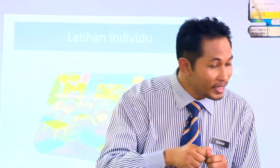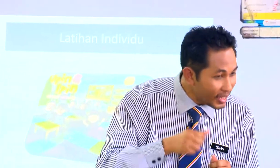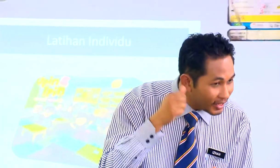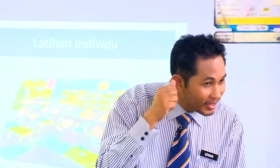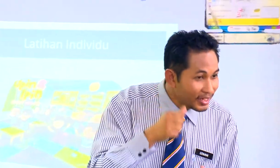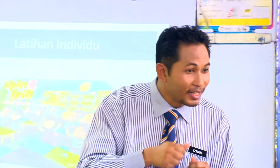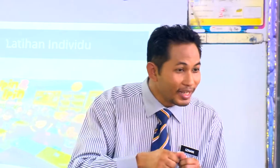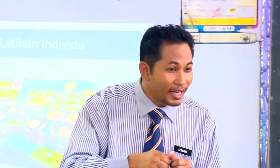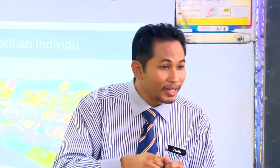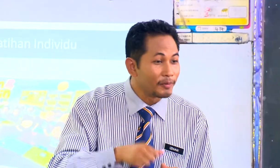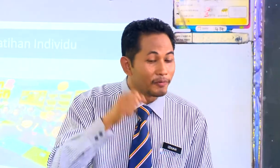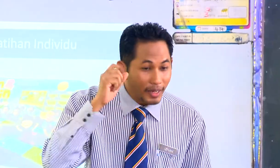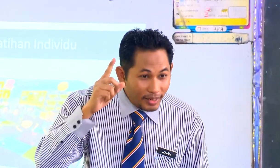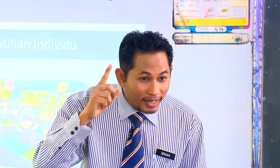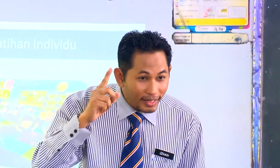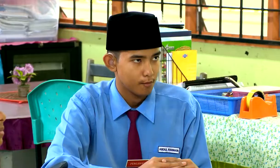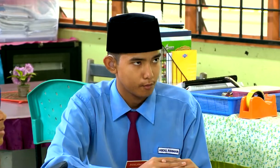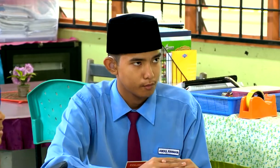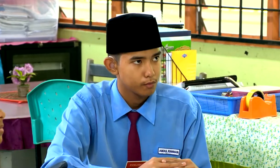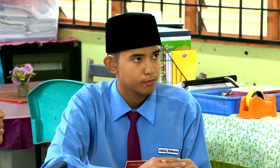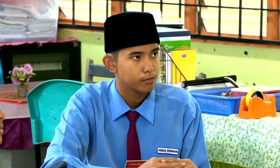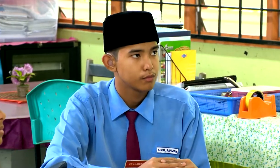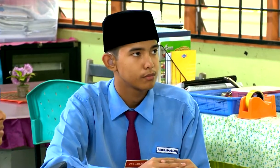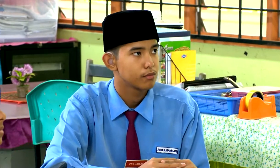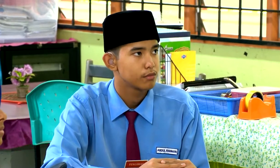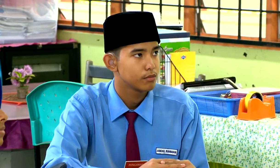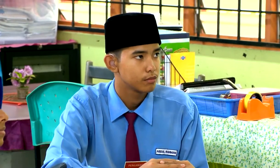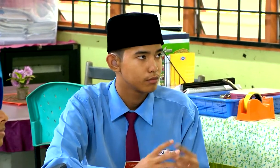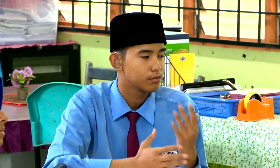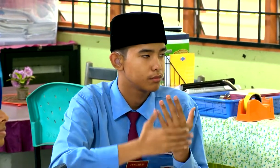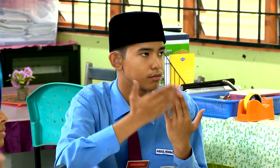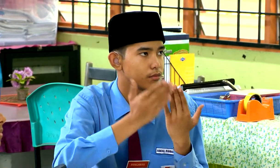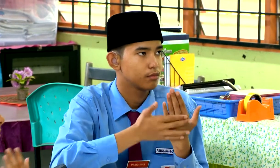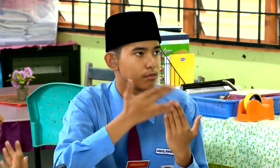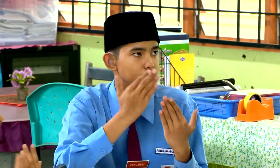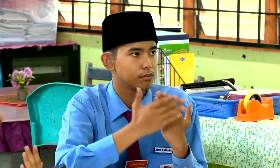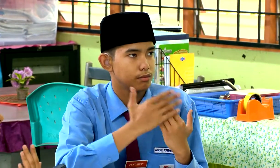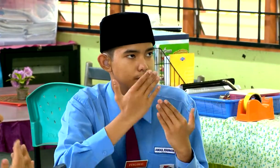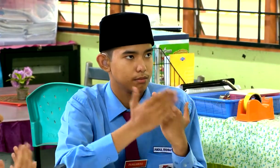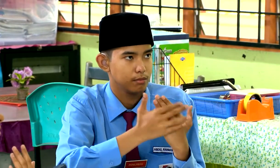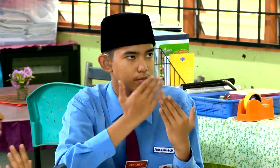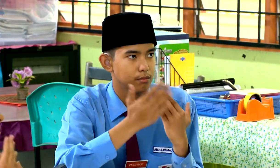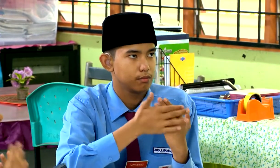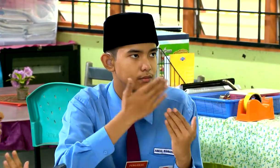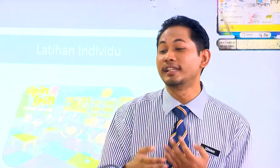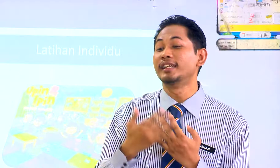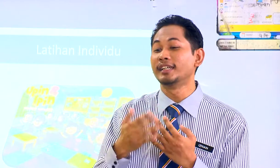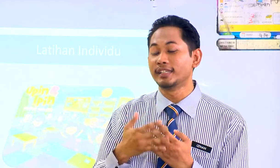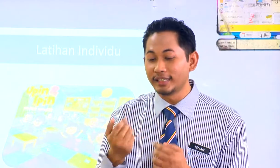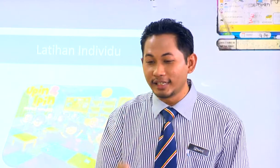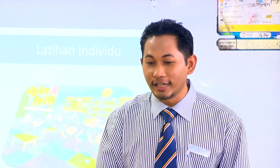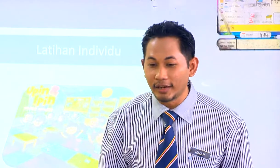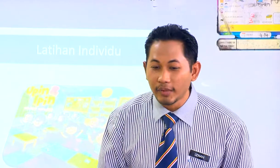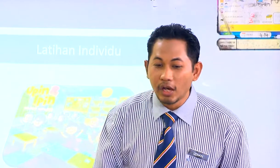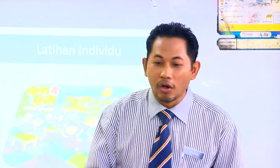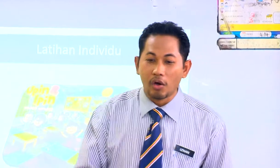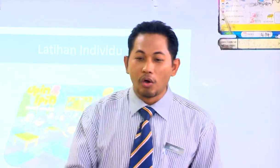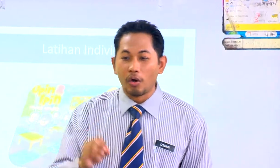Ingat? Ingat? Faham tak? Senang ke susah? Senang. Senang susah? Senang. Senang saja.